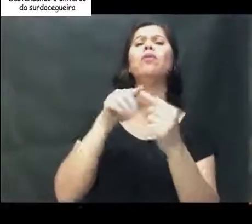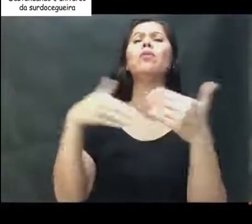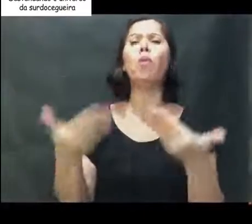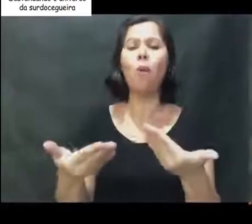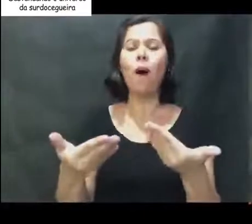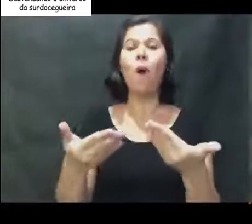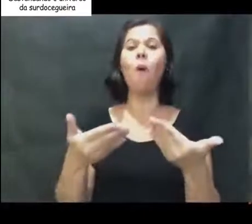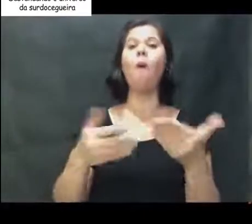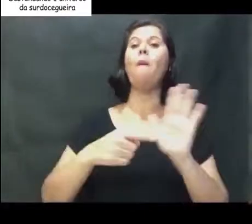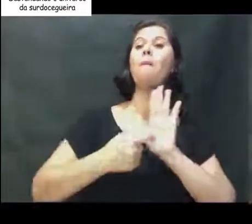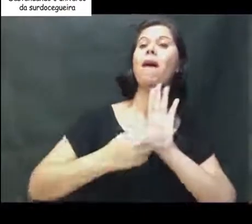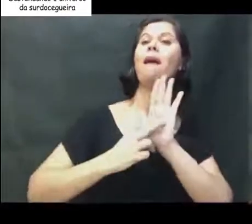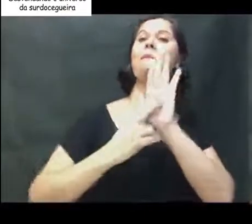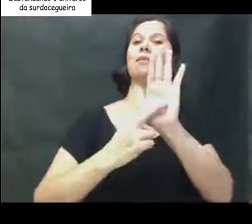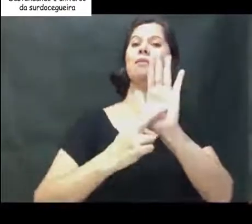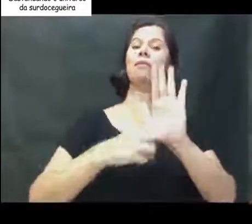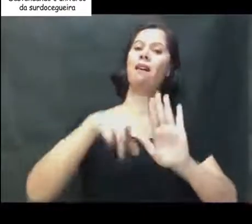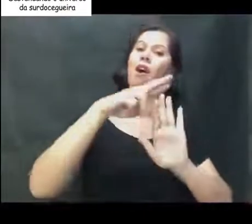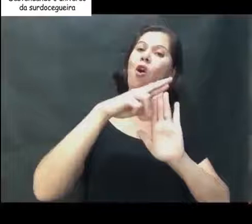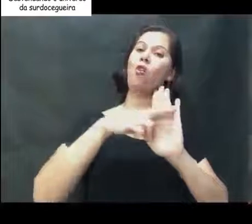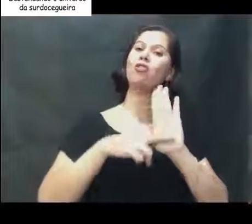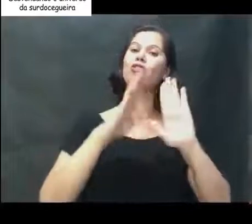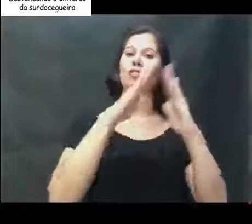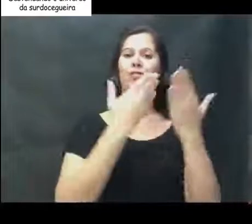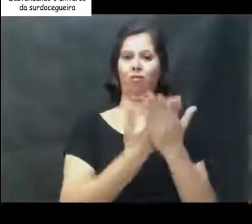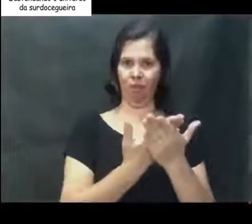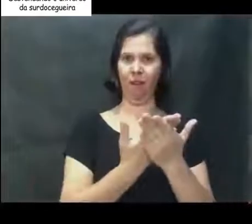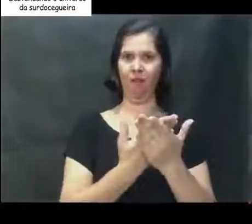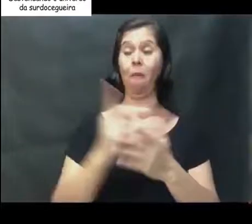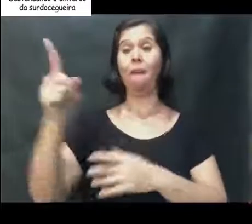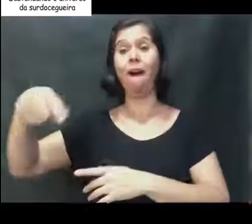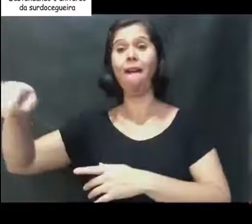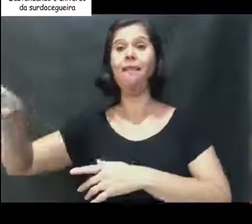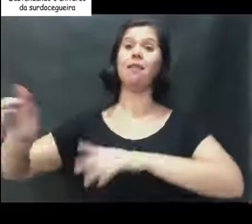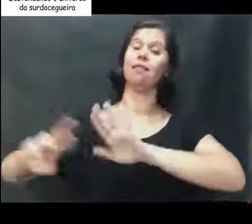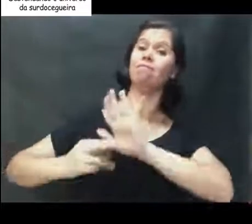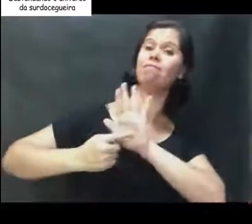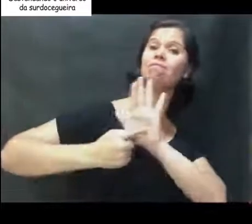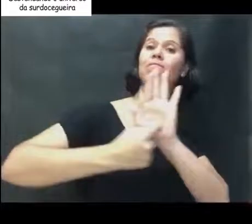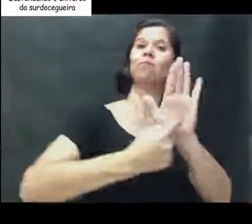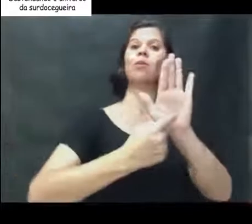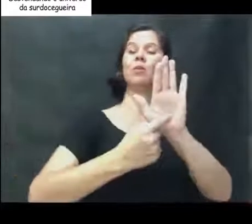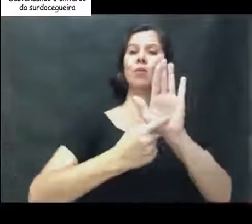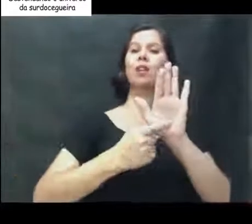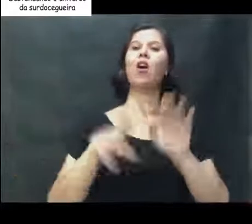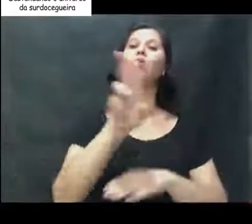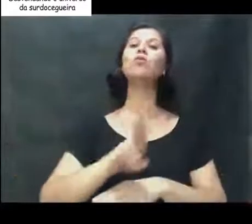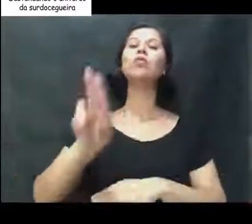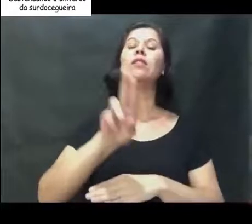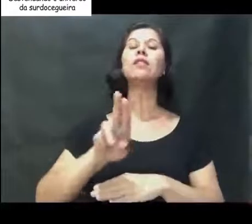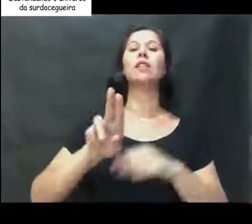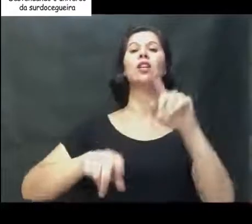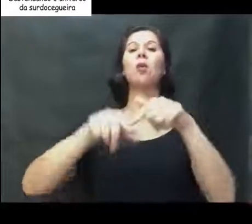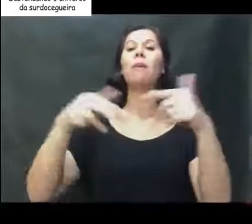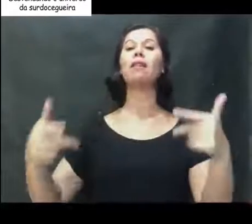de forma concreta, oferecer condições para que elas se manifestassem utilizando esses objetos de forma autônoma para